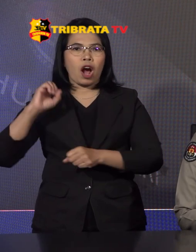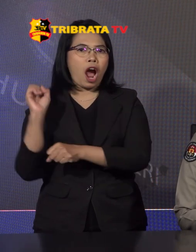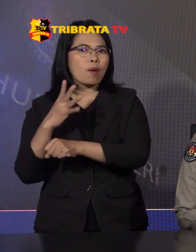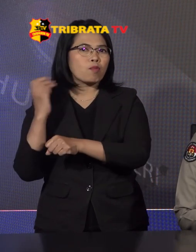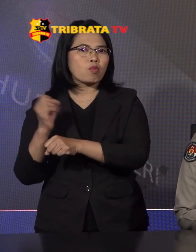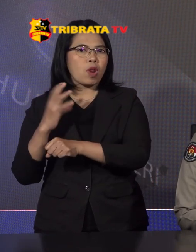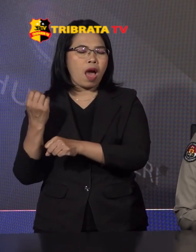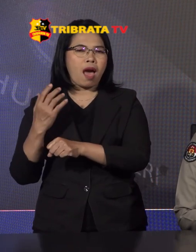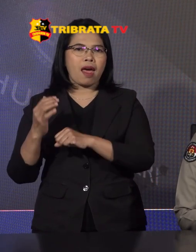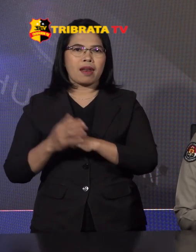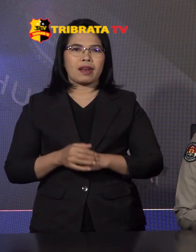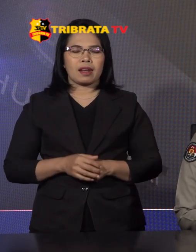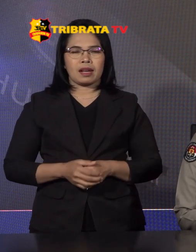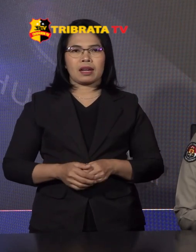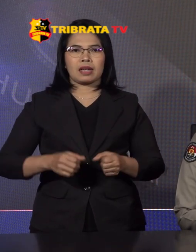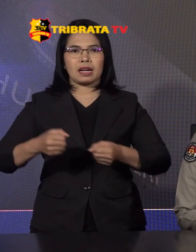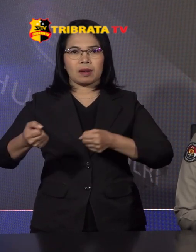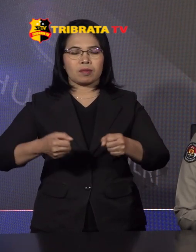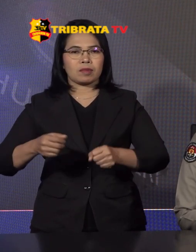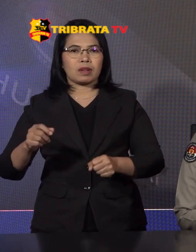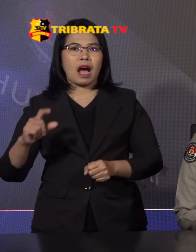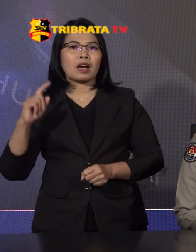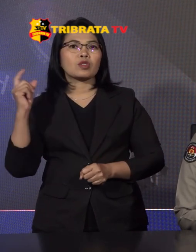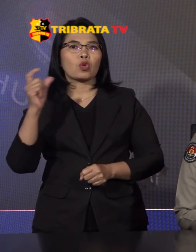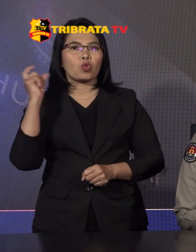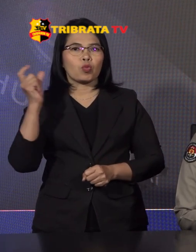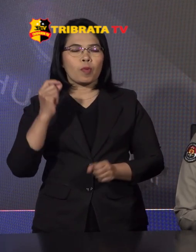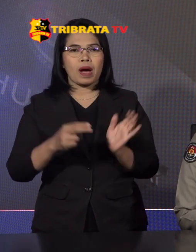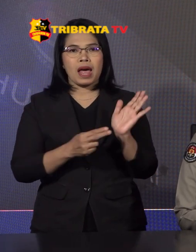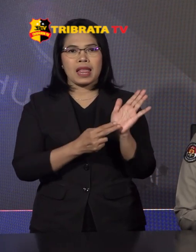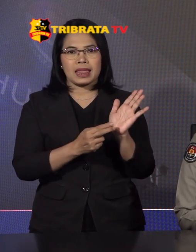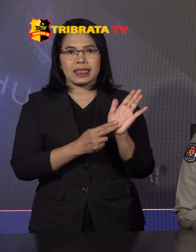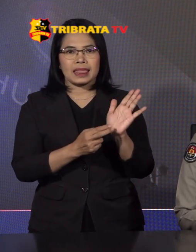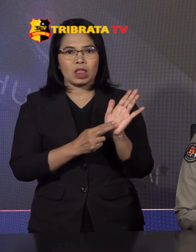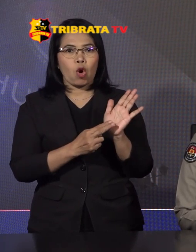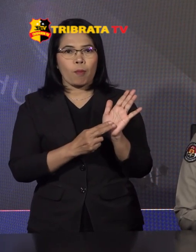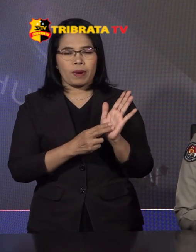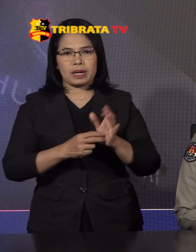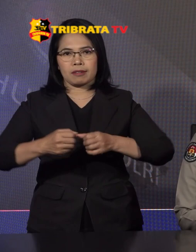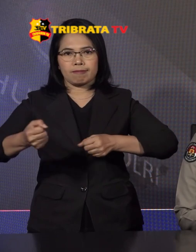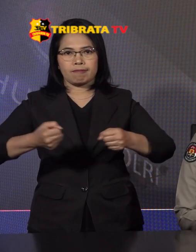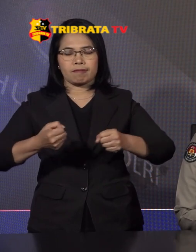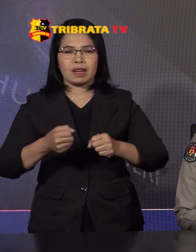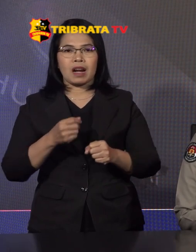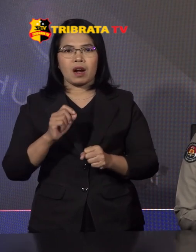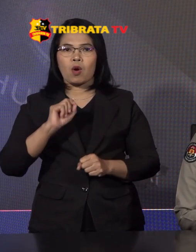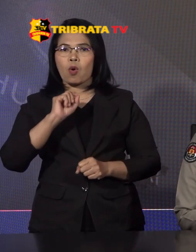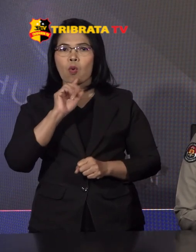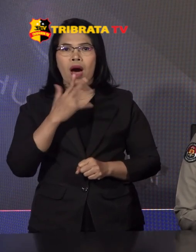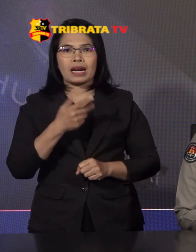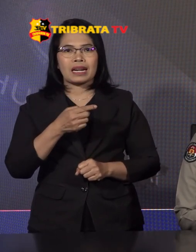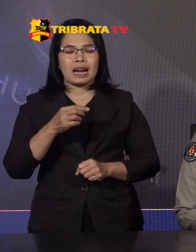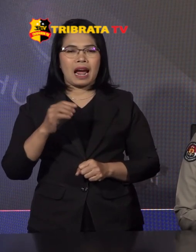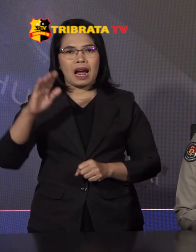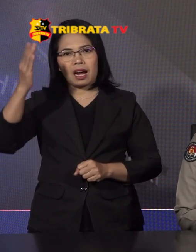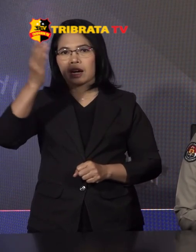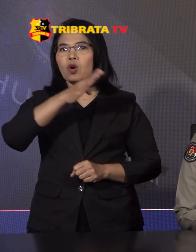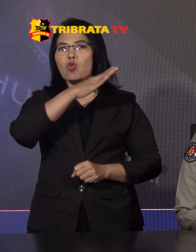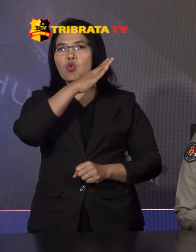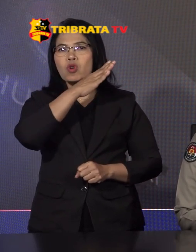kendaraan angkutan umum dengan tanda nomor kendaraan bermotor berwarna dasar kuning